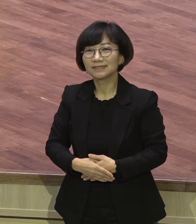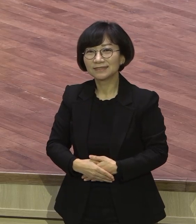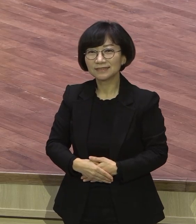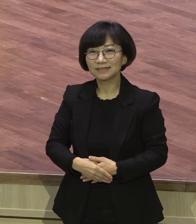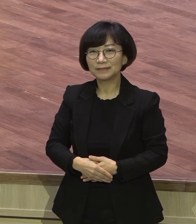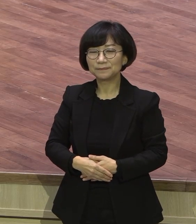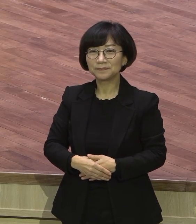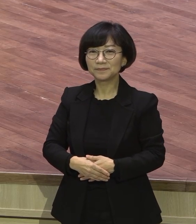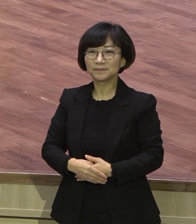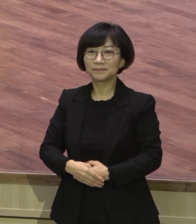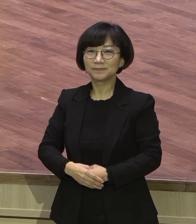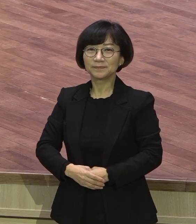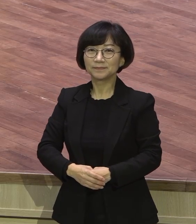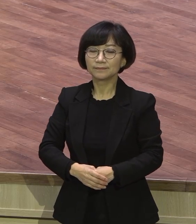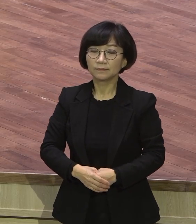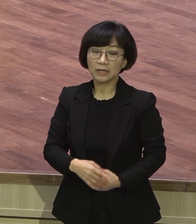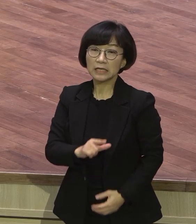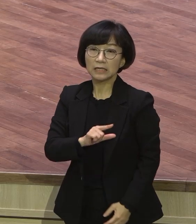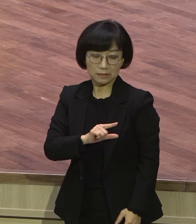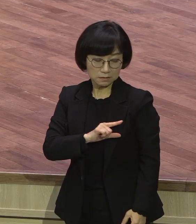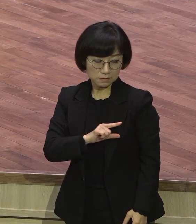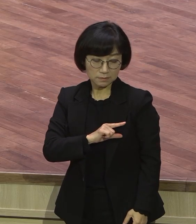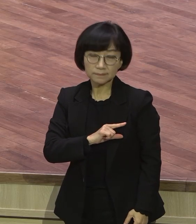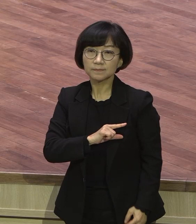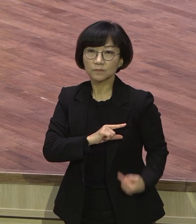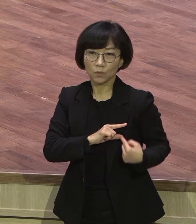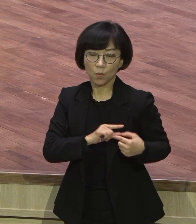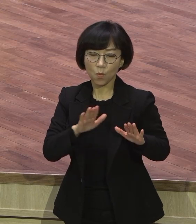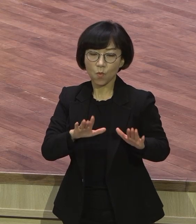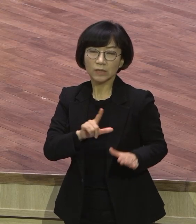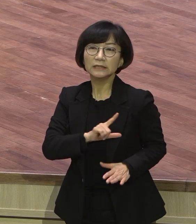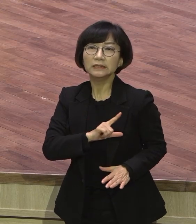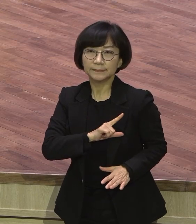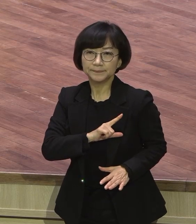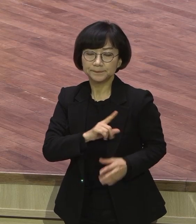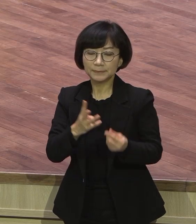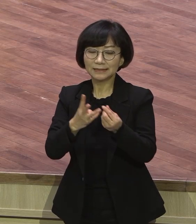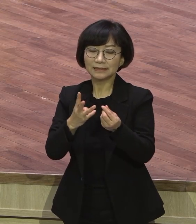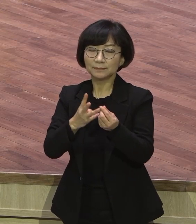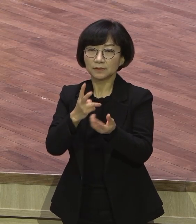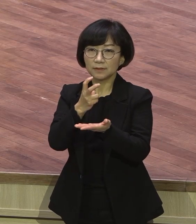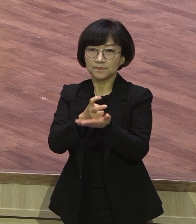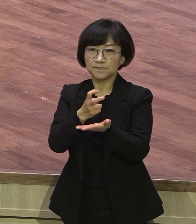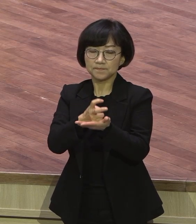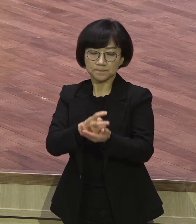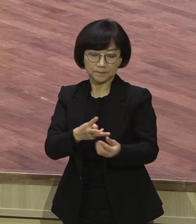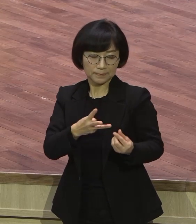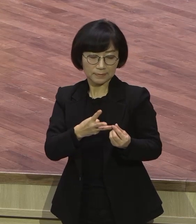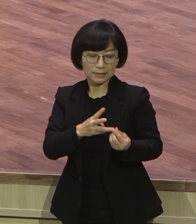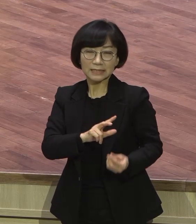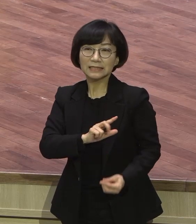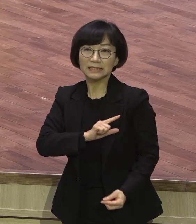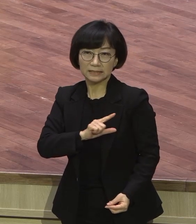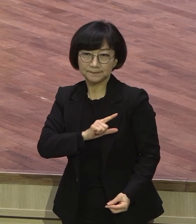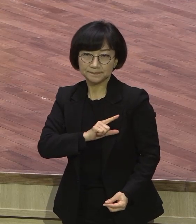여호와 이름을 계속 이름 이름 이름을 지금 말씀하고 상계명에서는 이름이 굉장히 중요하죠.